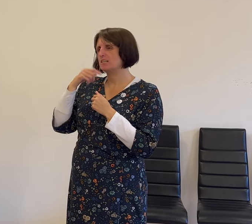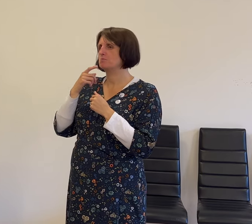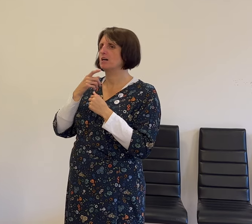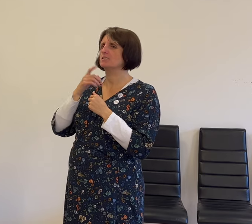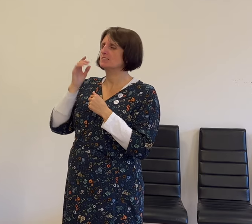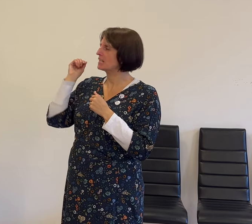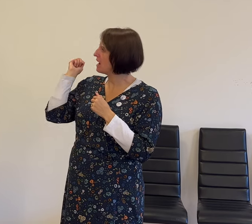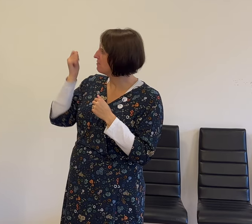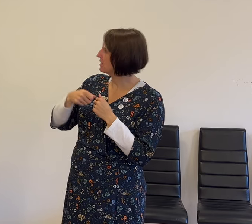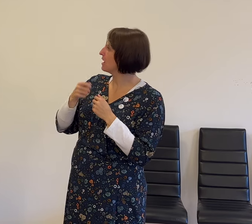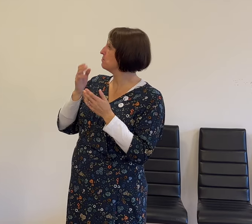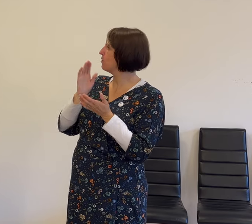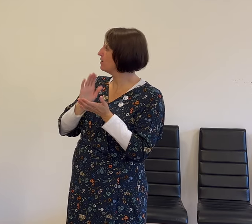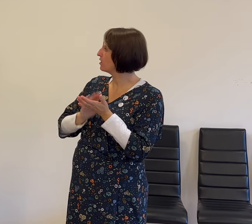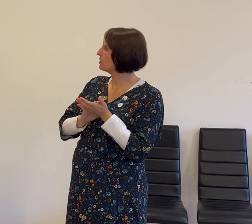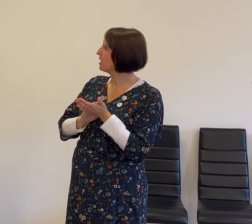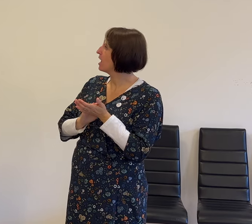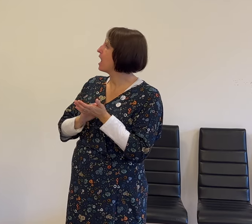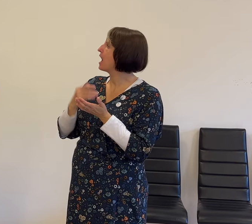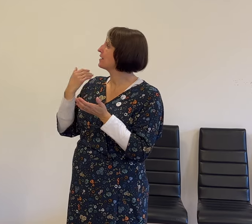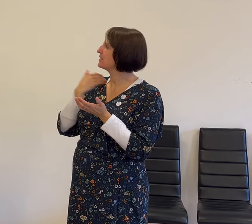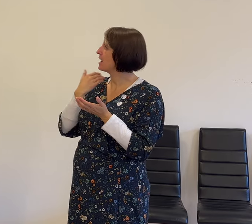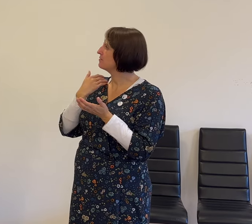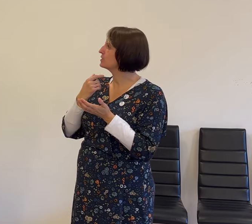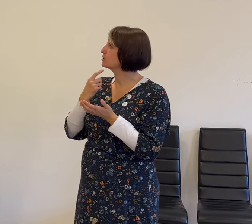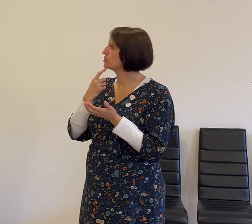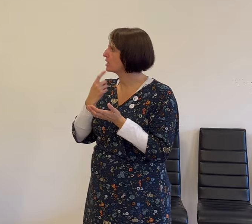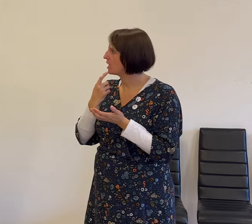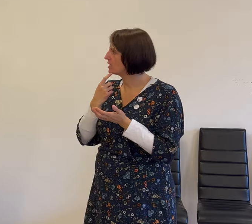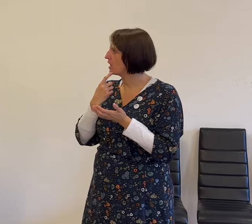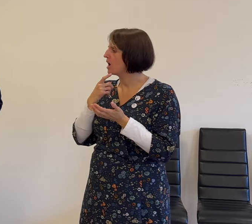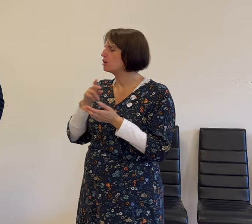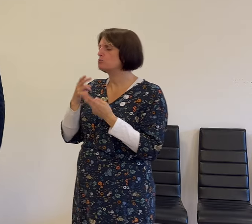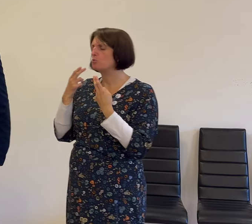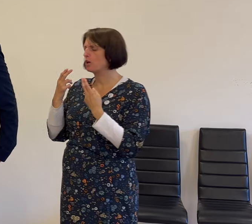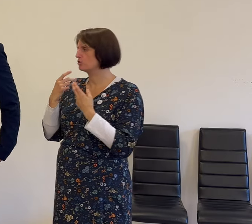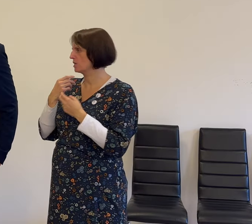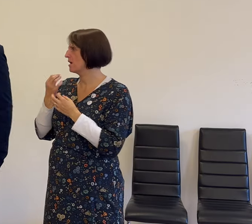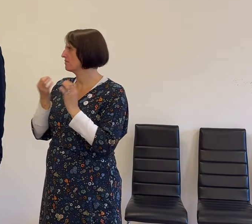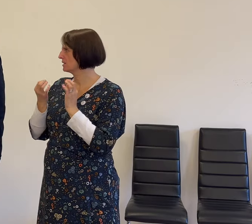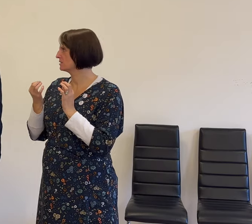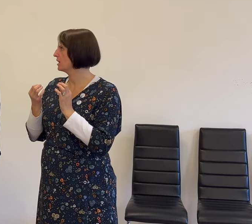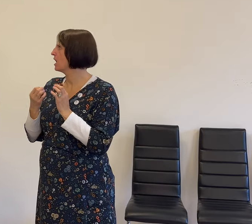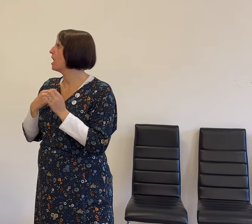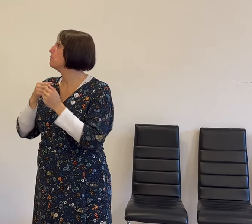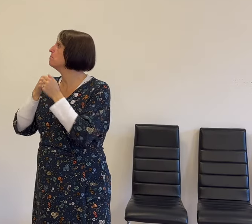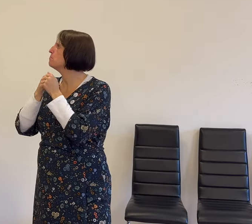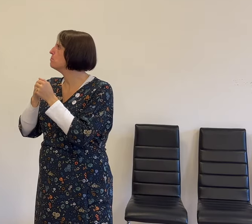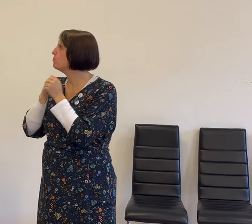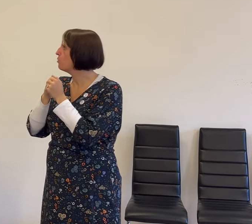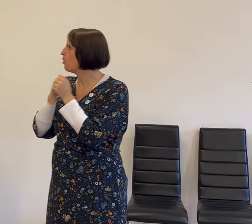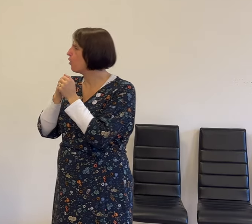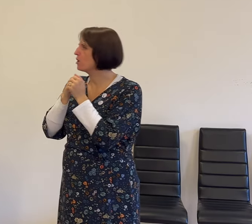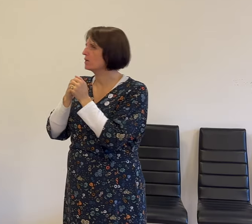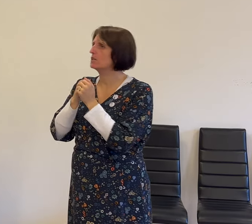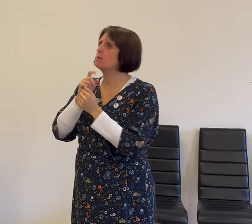ničemu nebojím. Ale on řekne věci, které jsou mimořádně důležité. Boj je